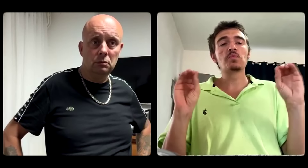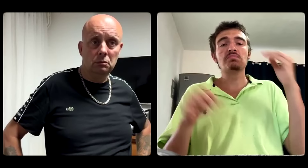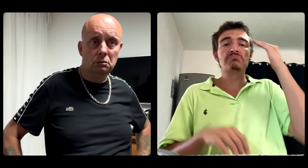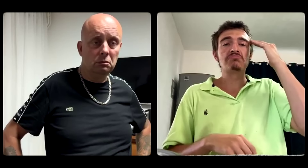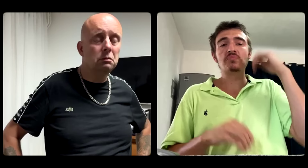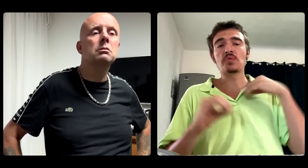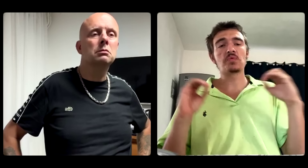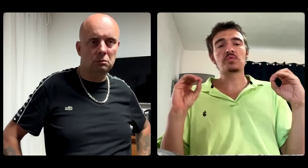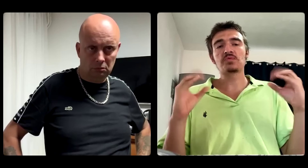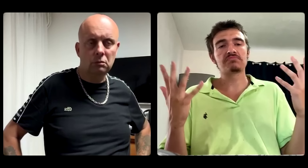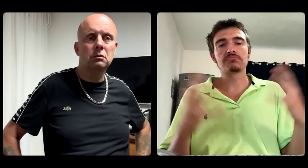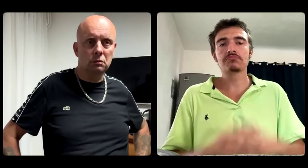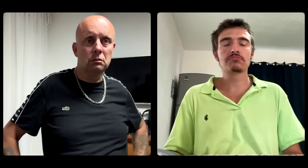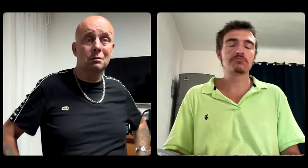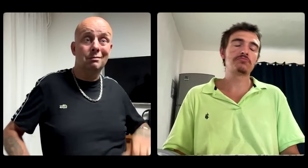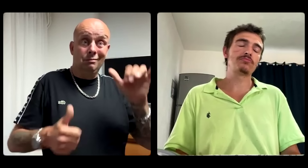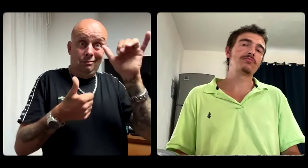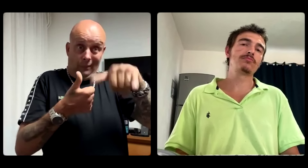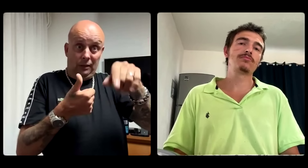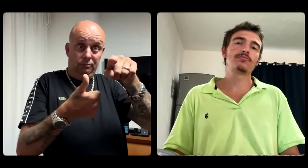Eeuw.